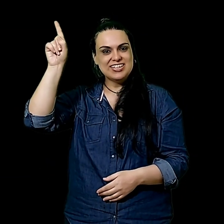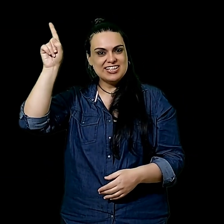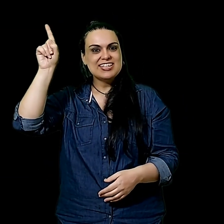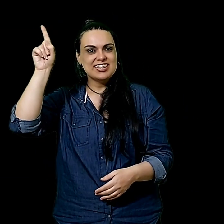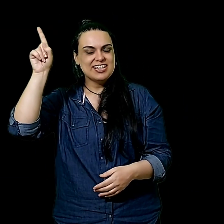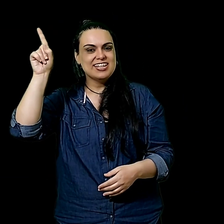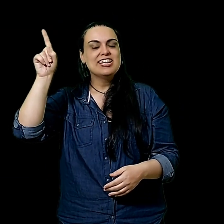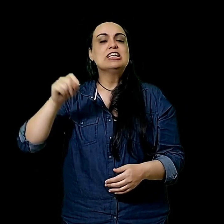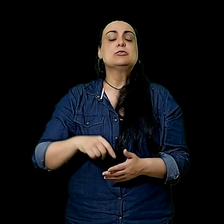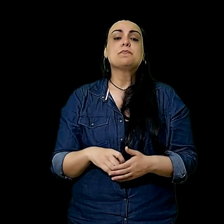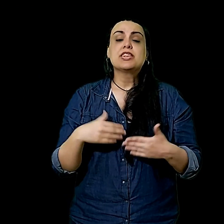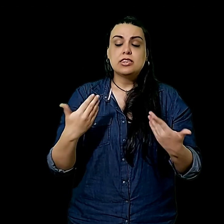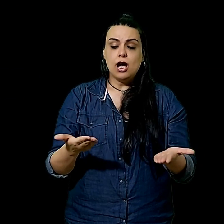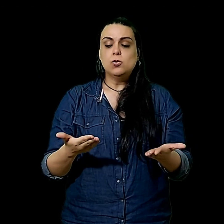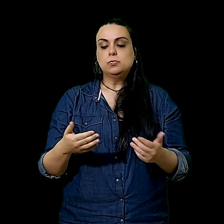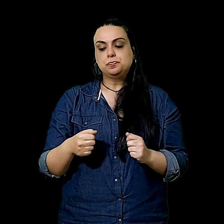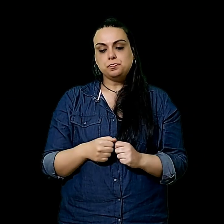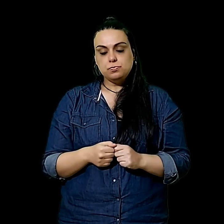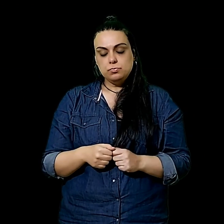vivendo,